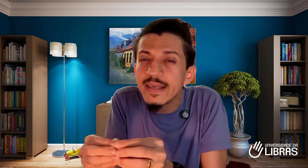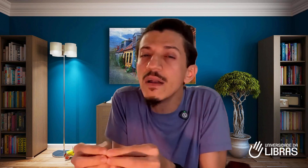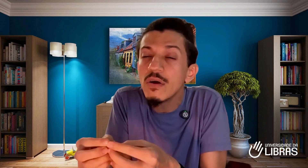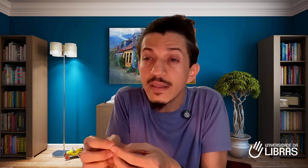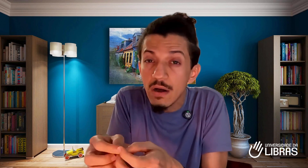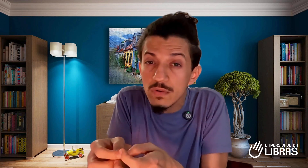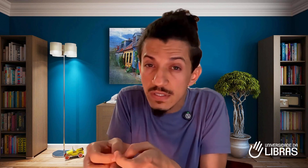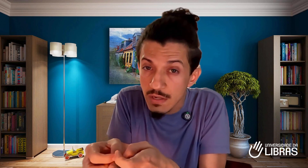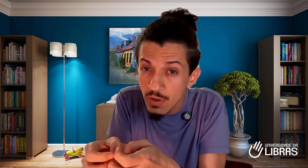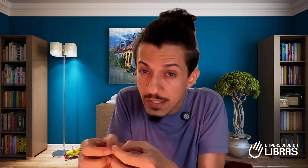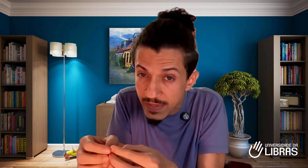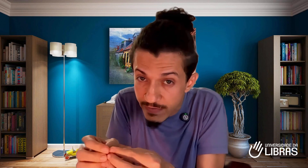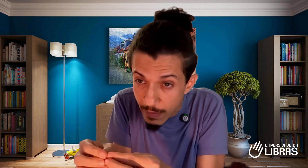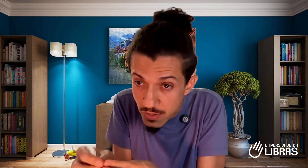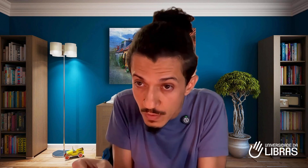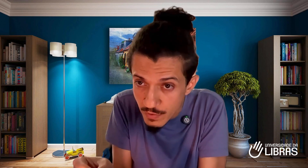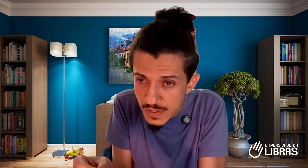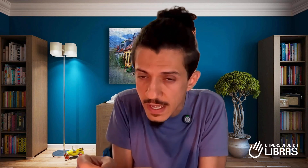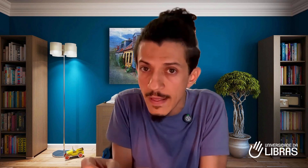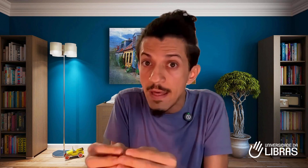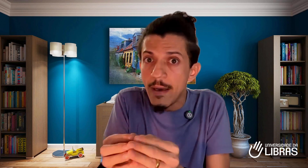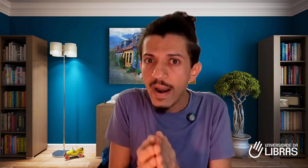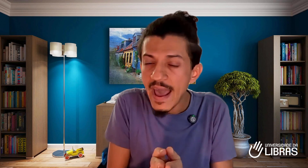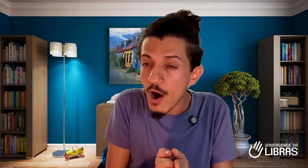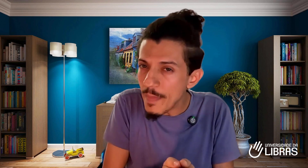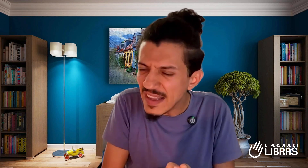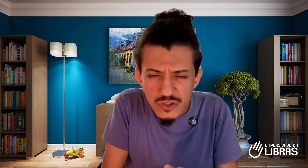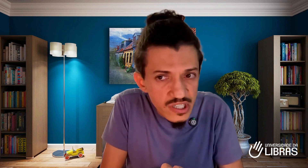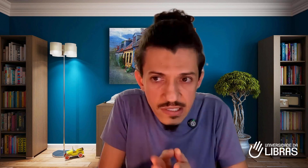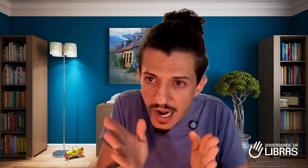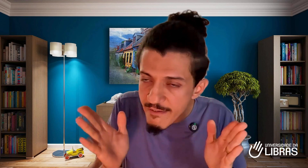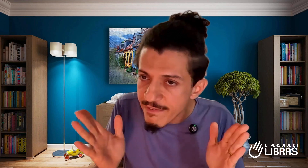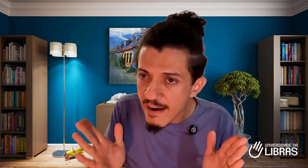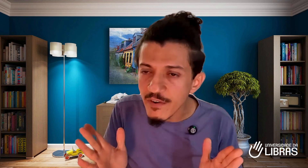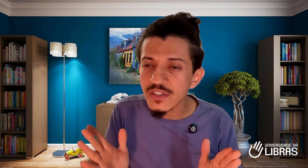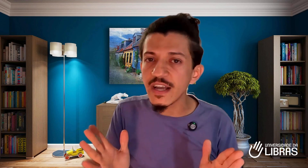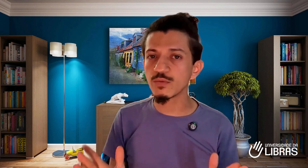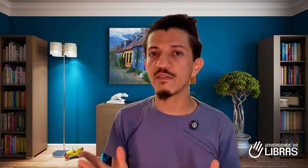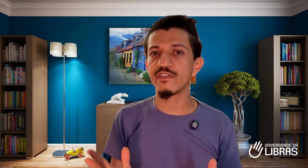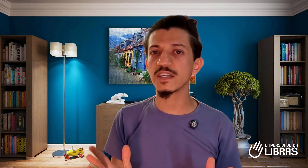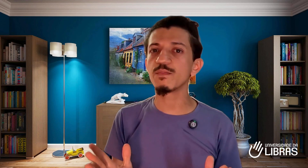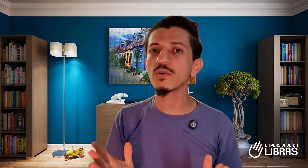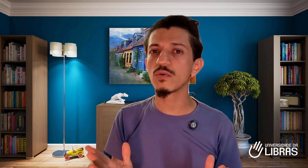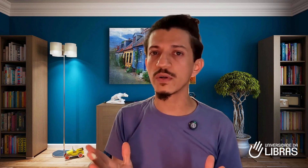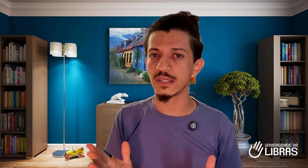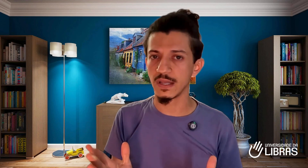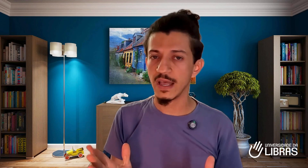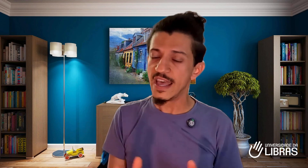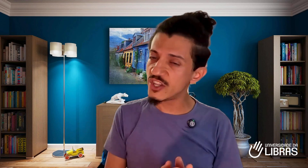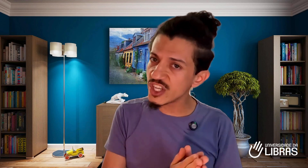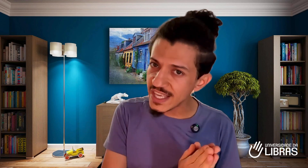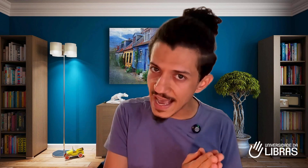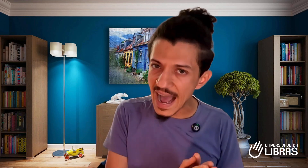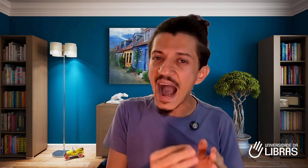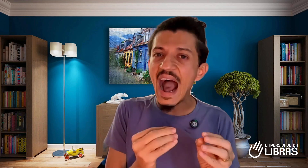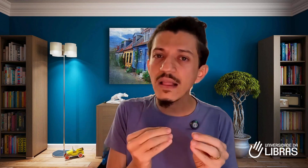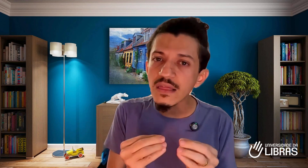que está acontecendo especificamente com você, para realmente destravar você de uma vez por todas e te guiar até